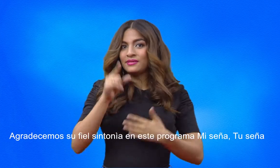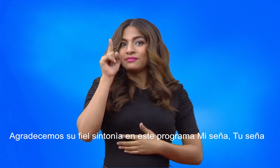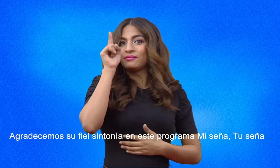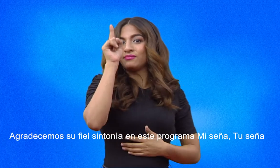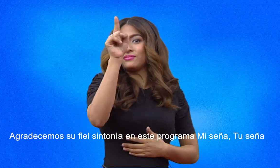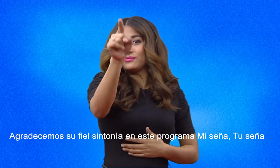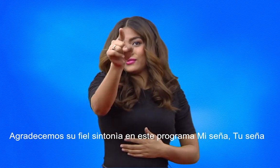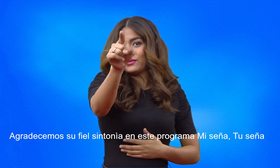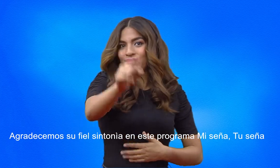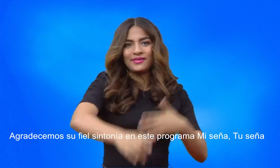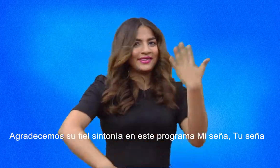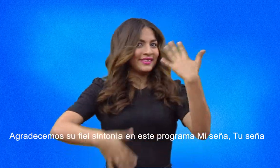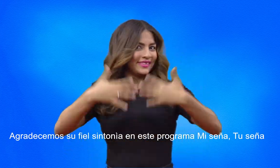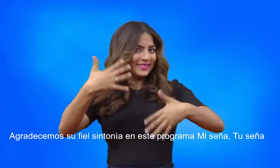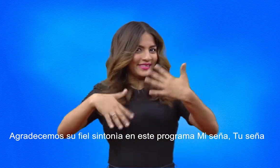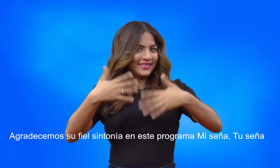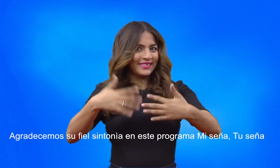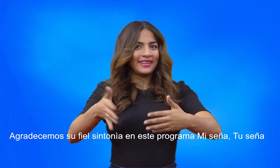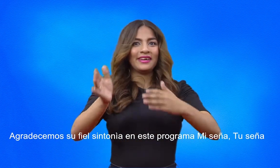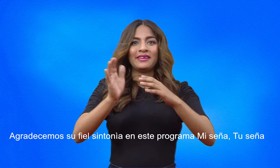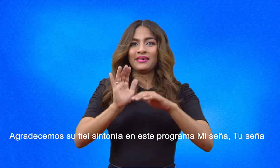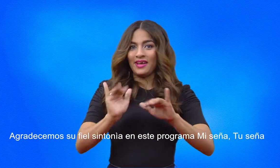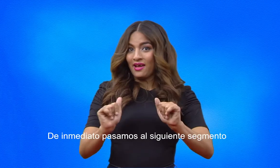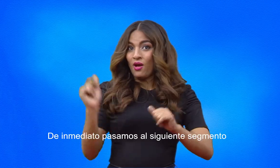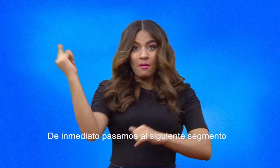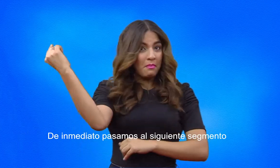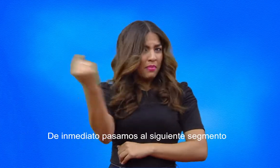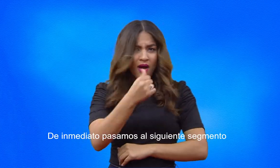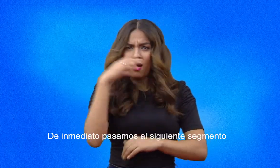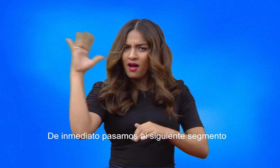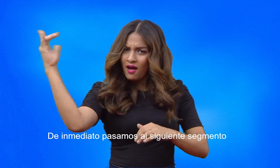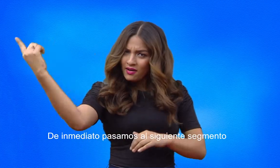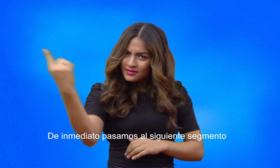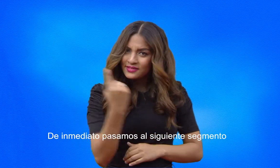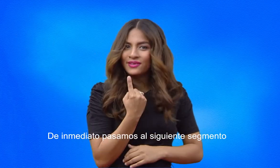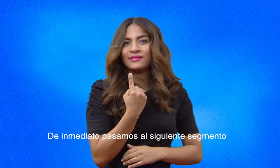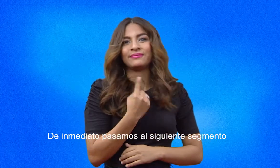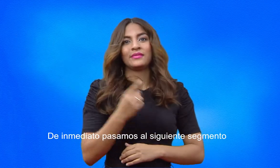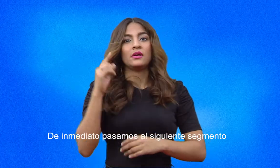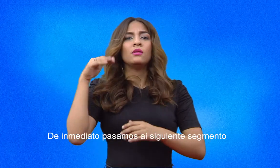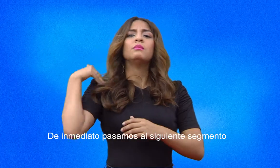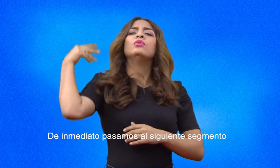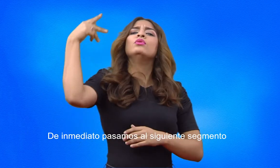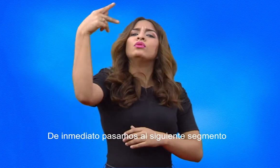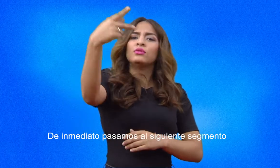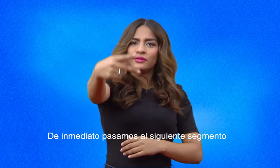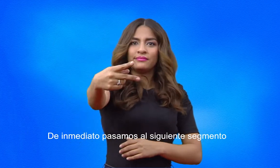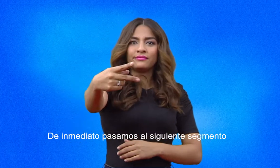Mi seña, tu seña. De inmediato pasamos al